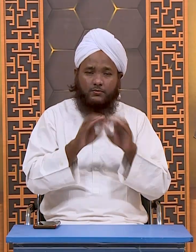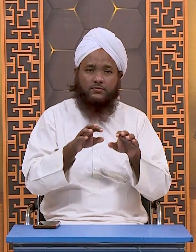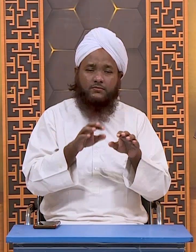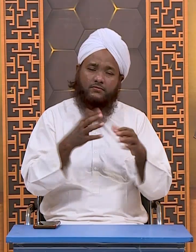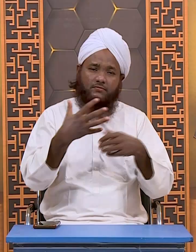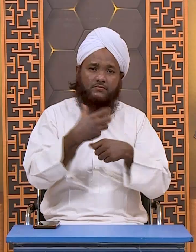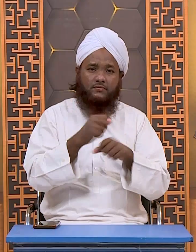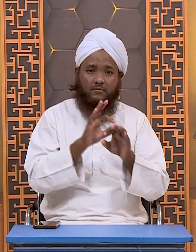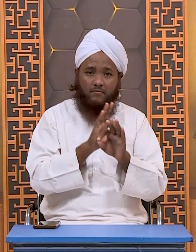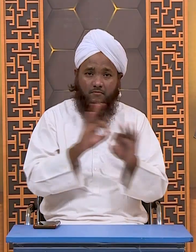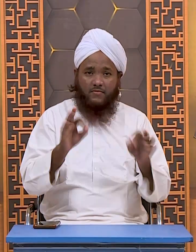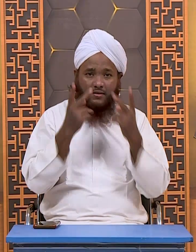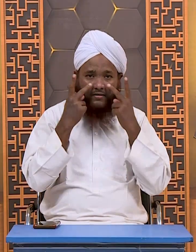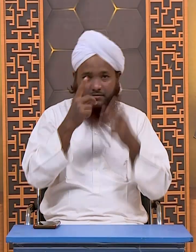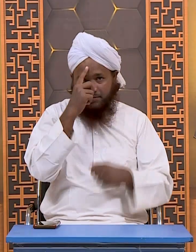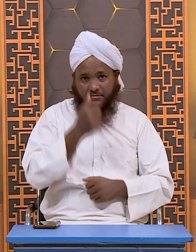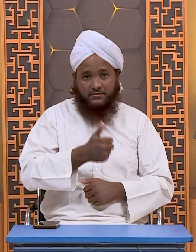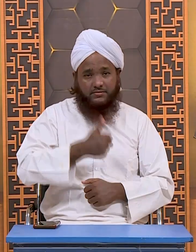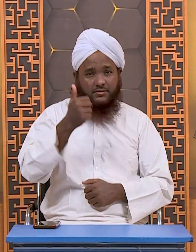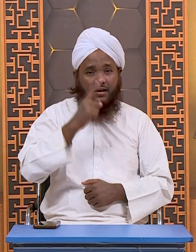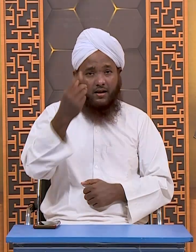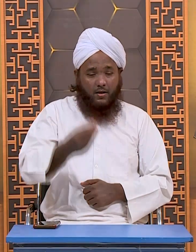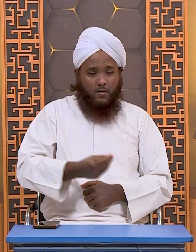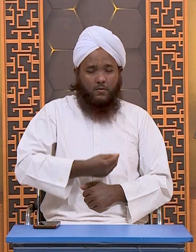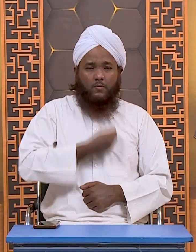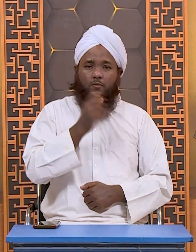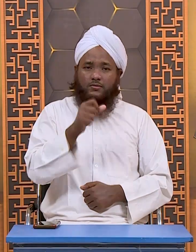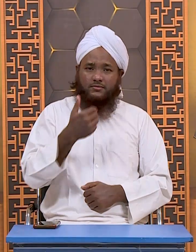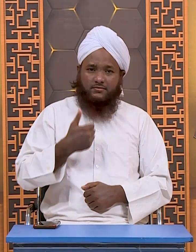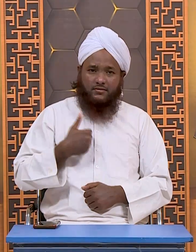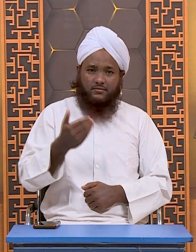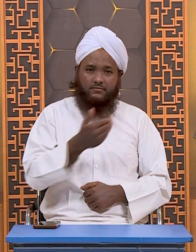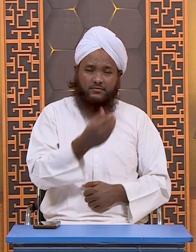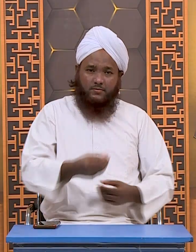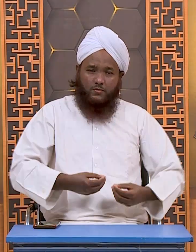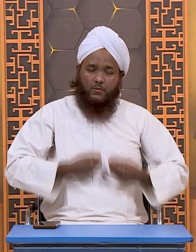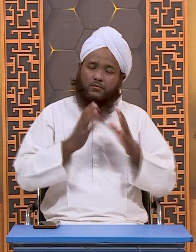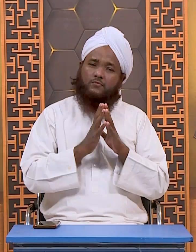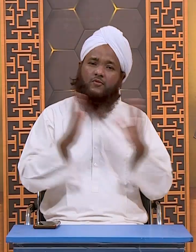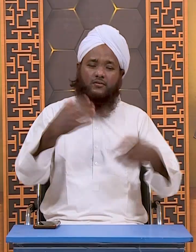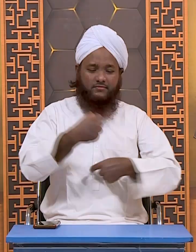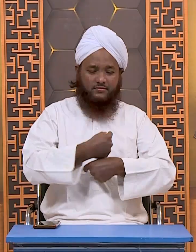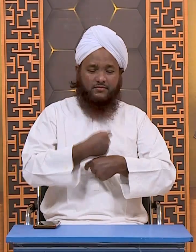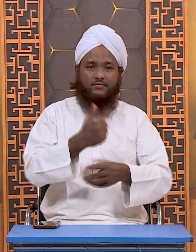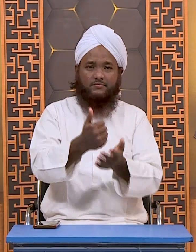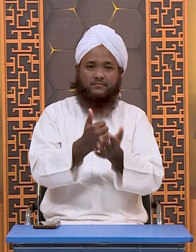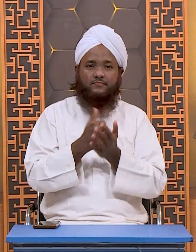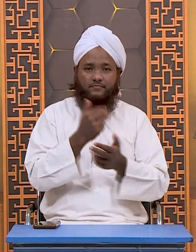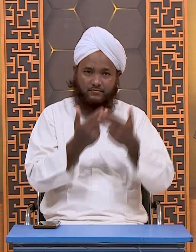रहेंगे। इंशाअल्लाह अल्लाह पाक की रिज़ा पे राज़ी रहने के हवाले से हमें बहुत कुछ सीखने को मिलेगा। एक वाक़या सुनाता हूँ।